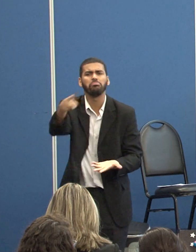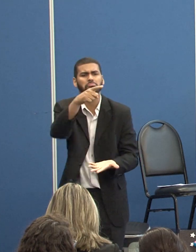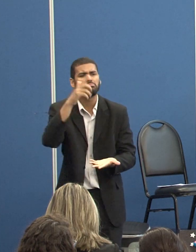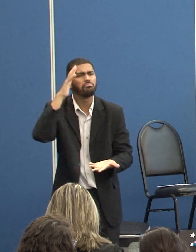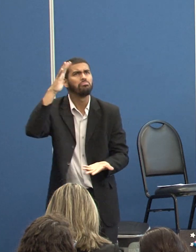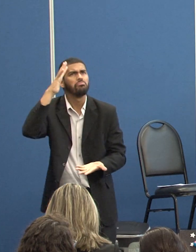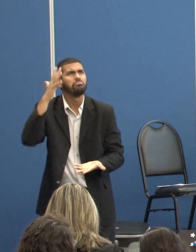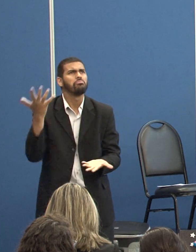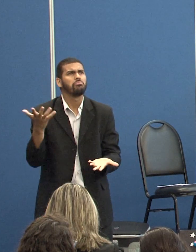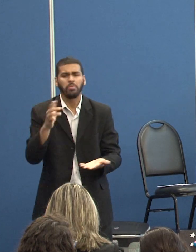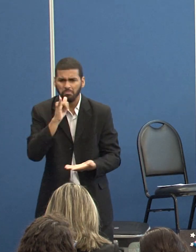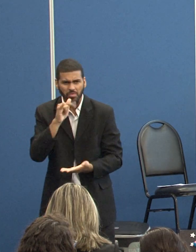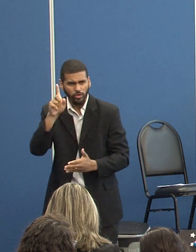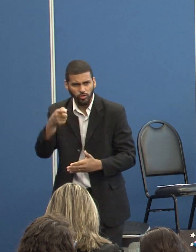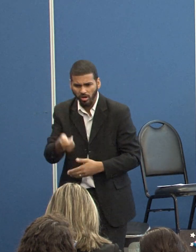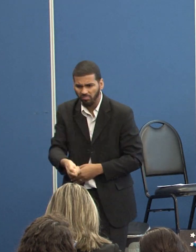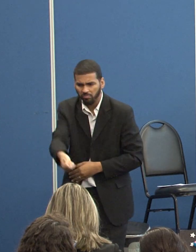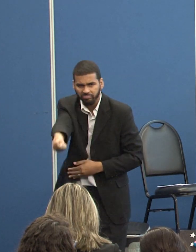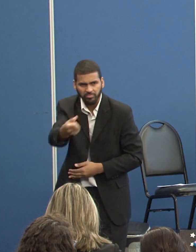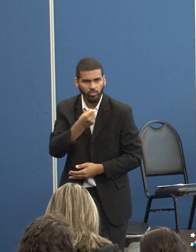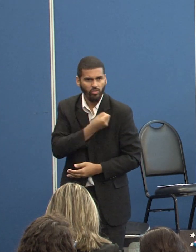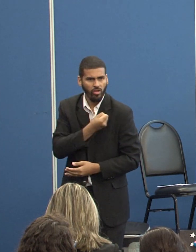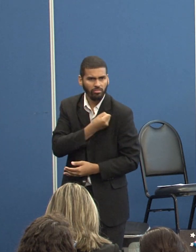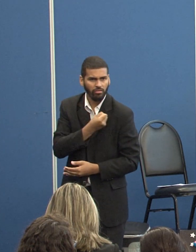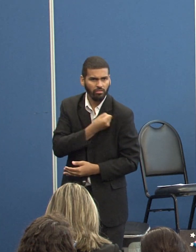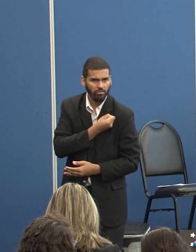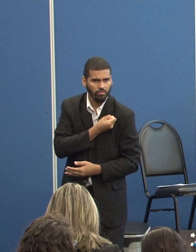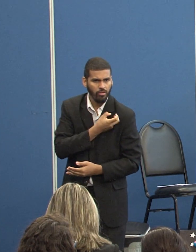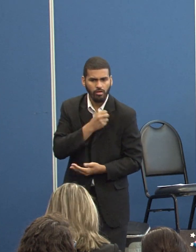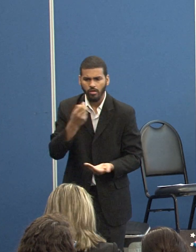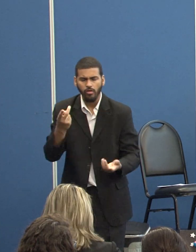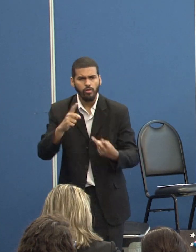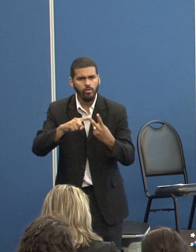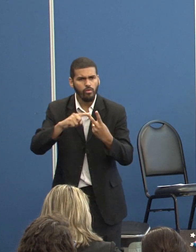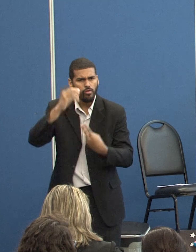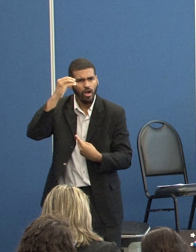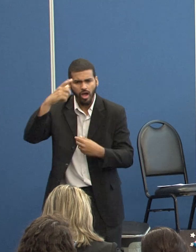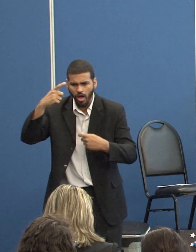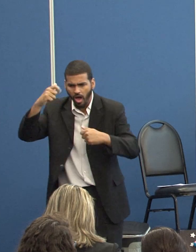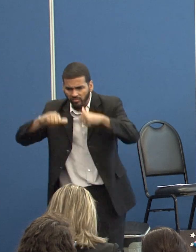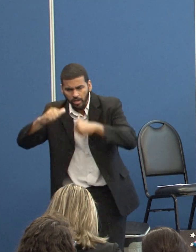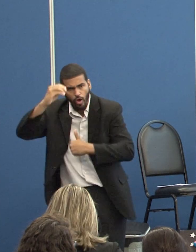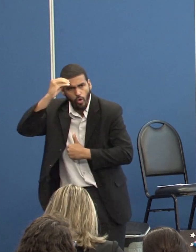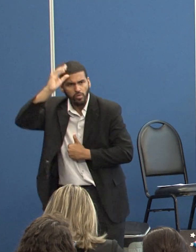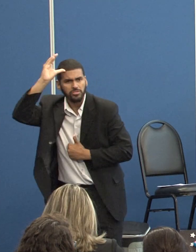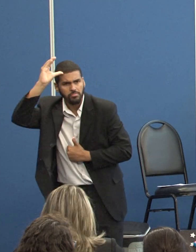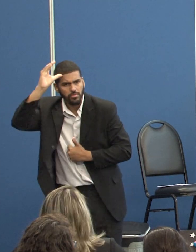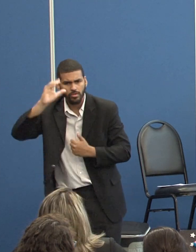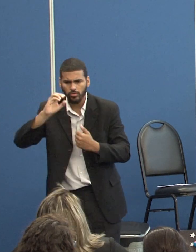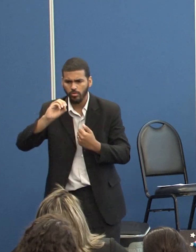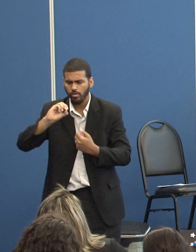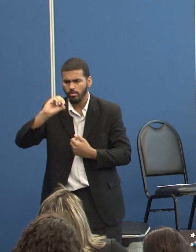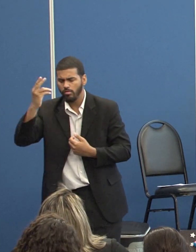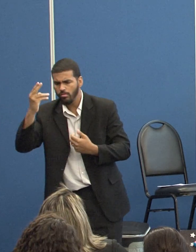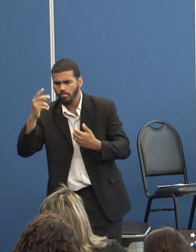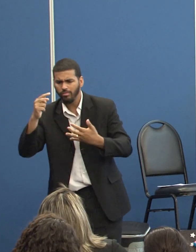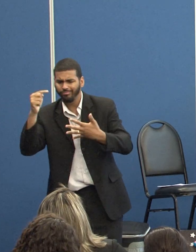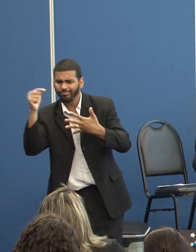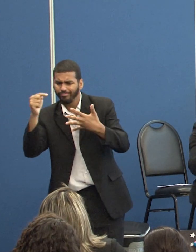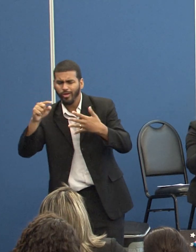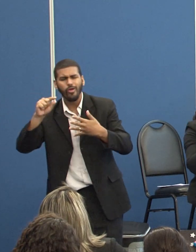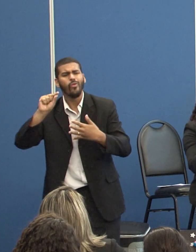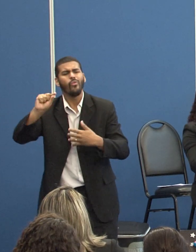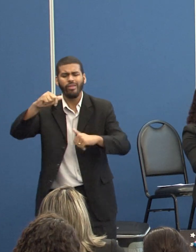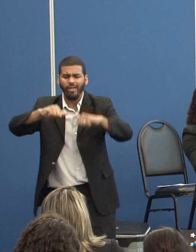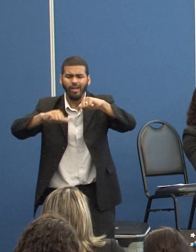A nota, o conhecimento, qual é o processo na qual eu preciso repensar? O que é